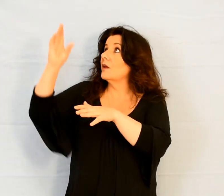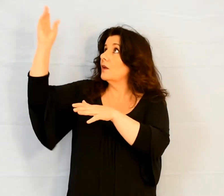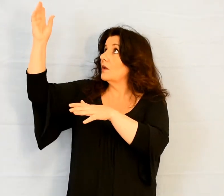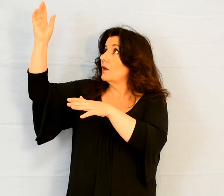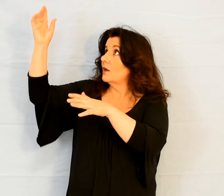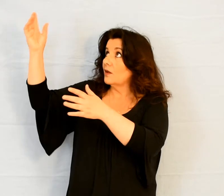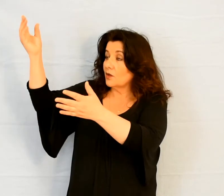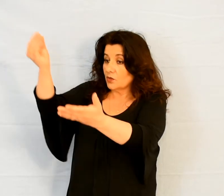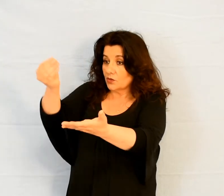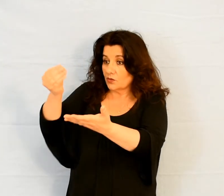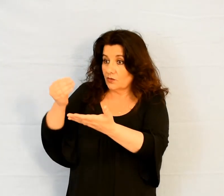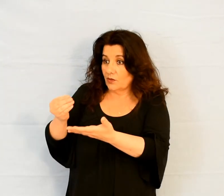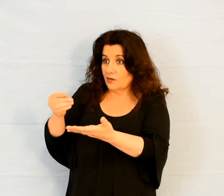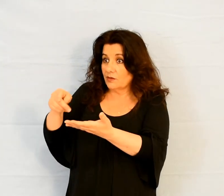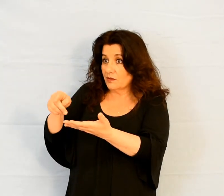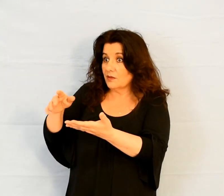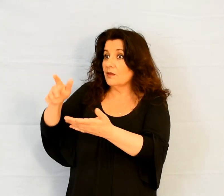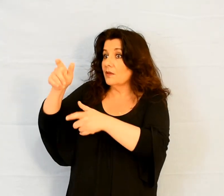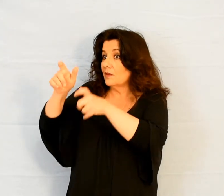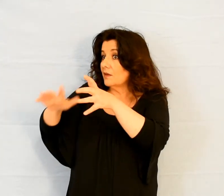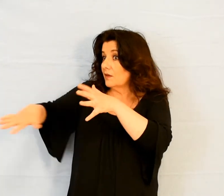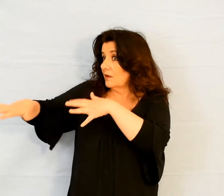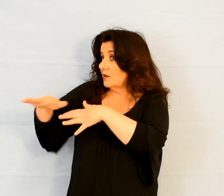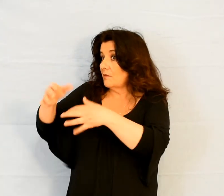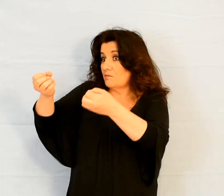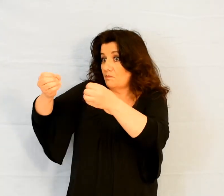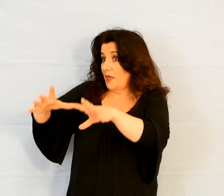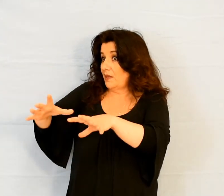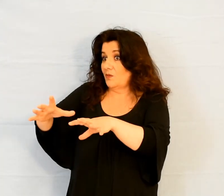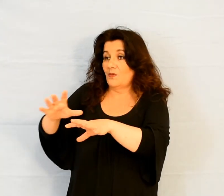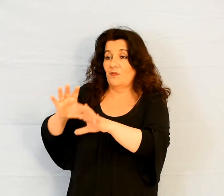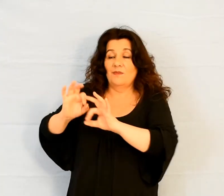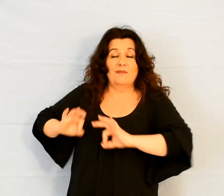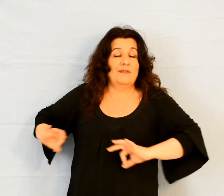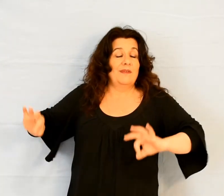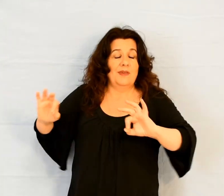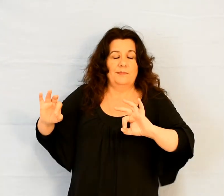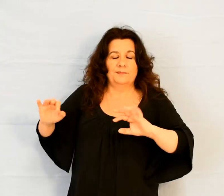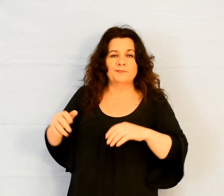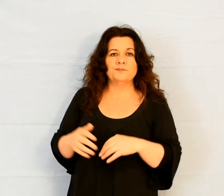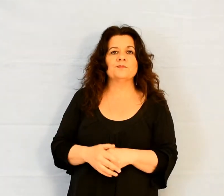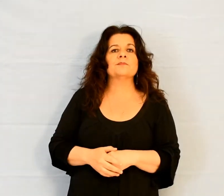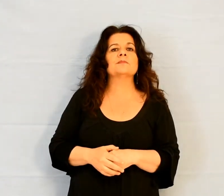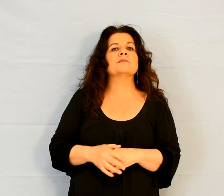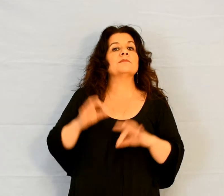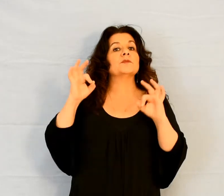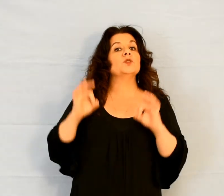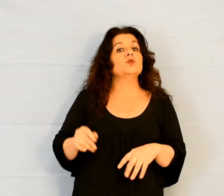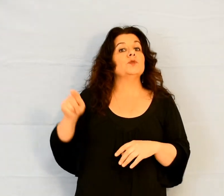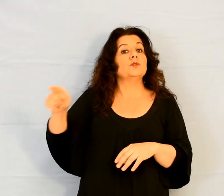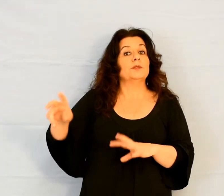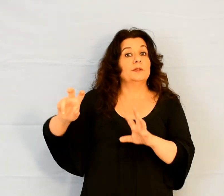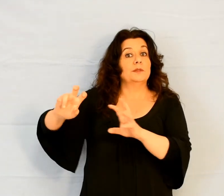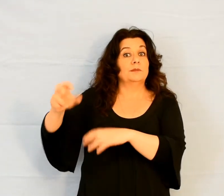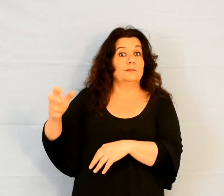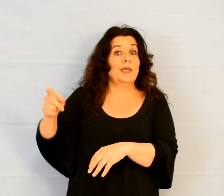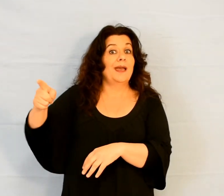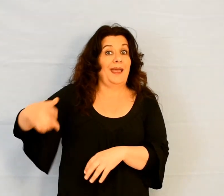Or Simon-Pierre avait une épée. Il la tira, frappa le serviteur du